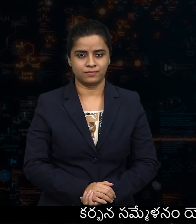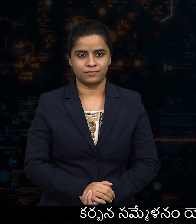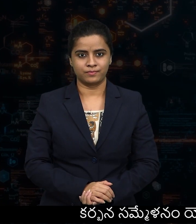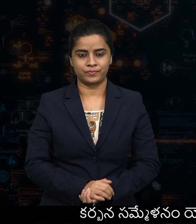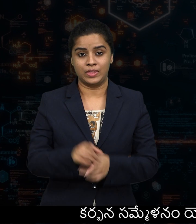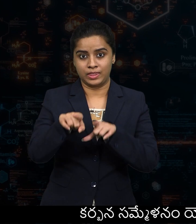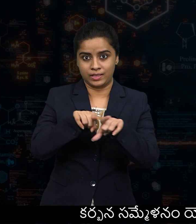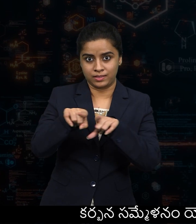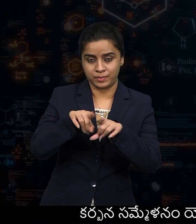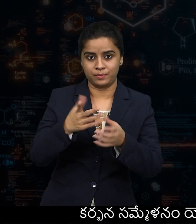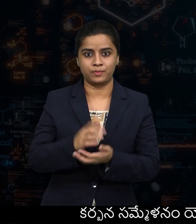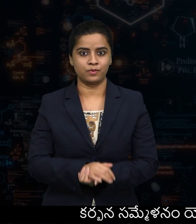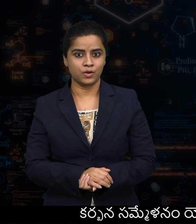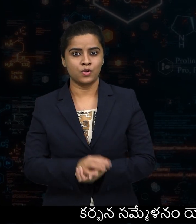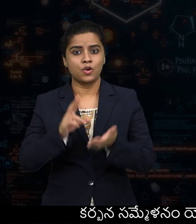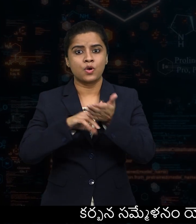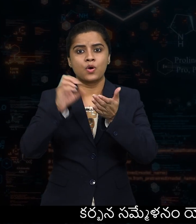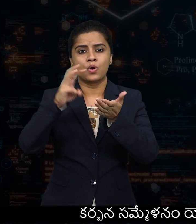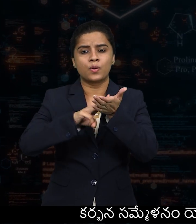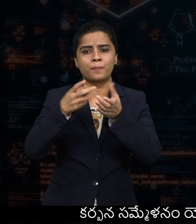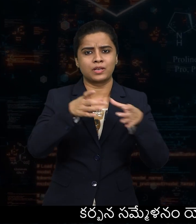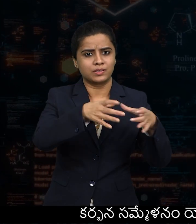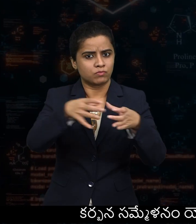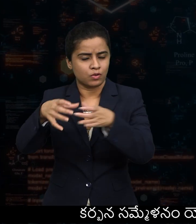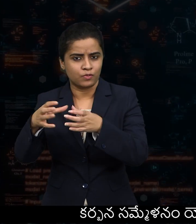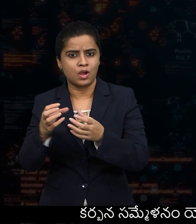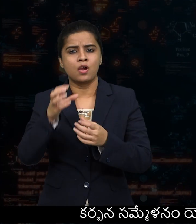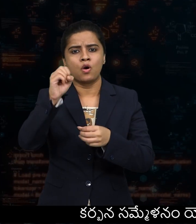కర్బన సమ్మేళనం యొక్క నామకరణానికి ఉదాహరణలు.